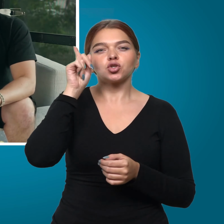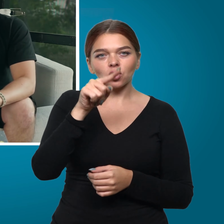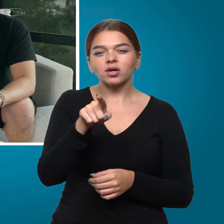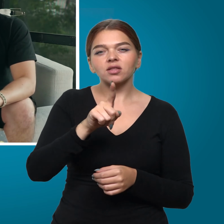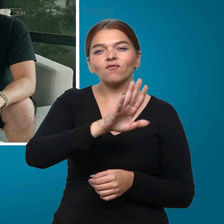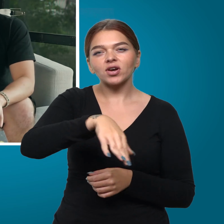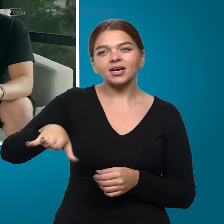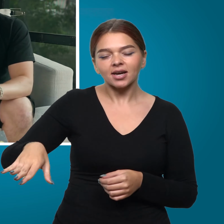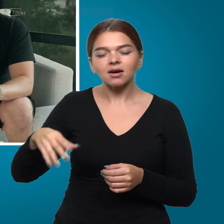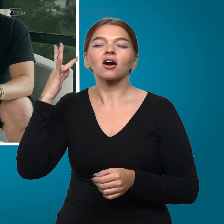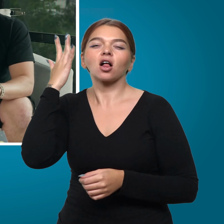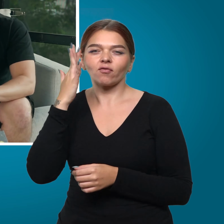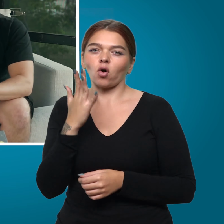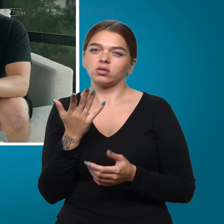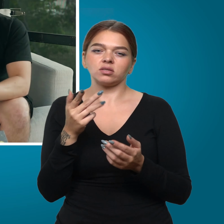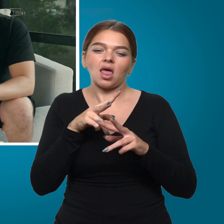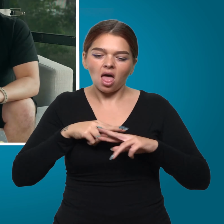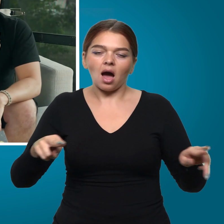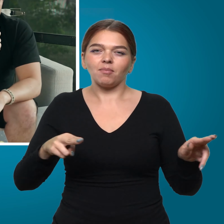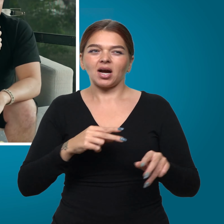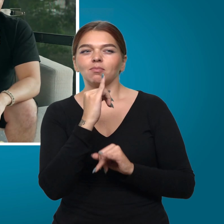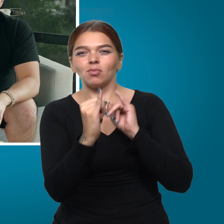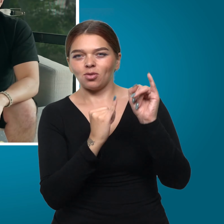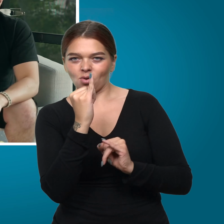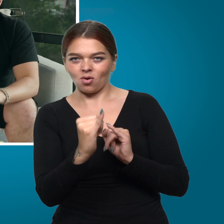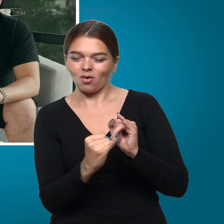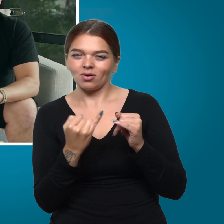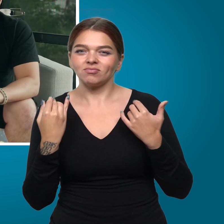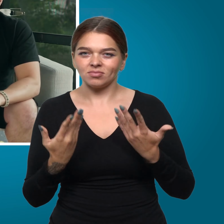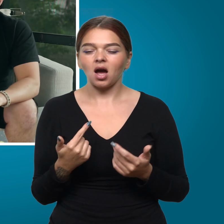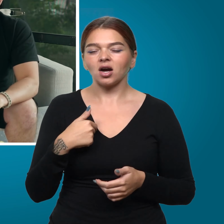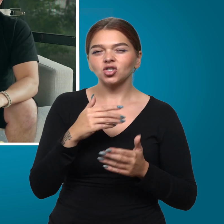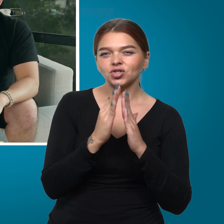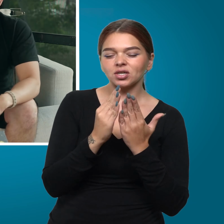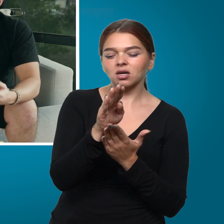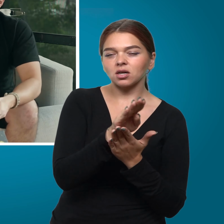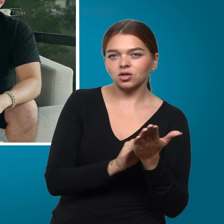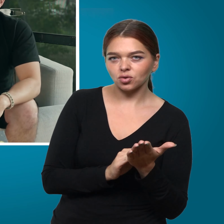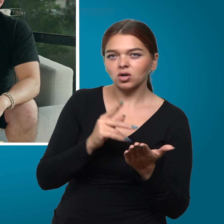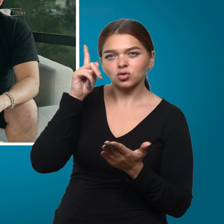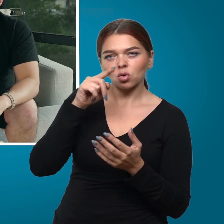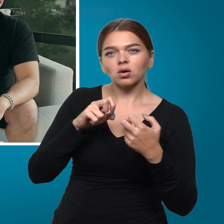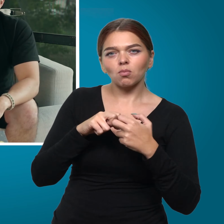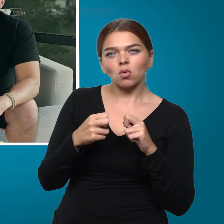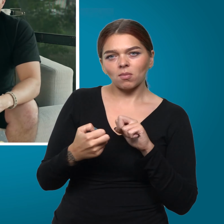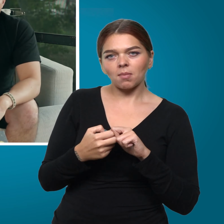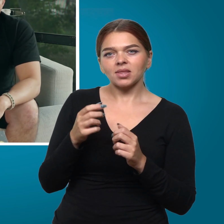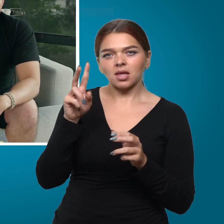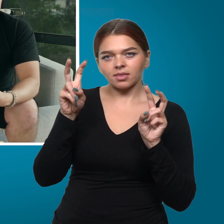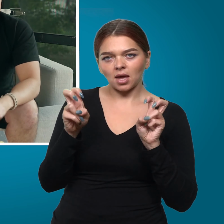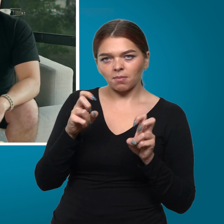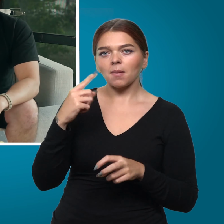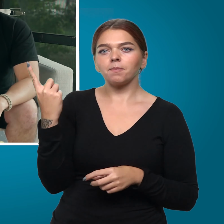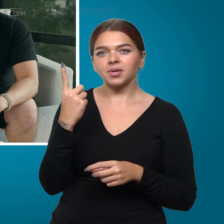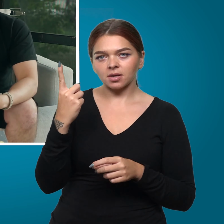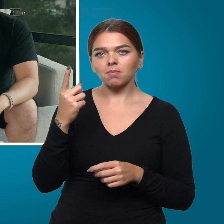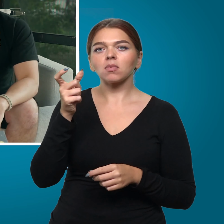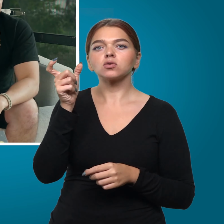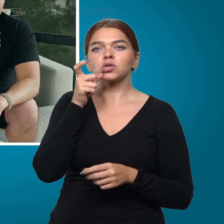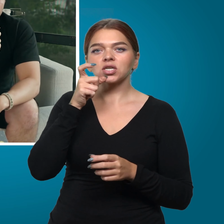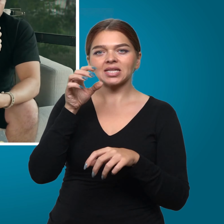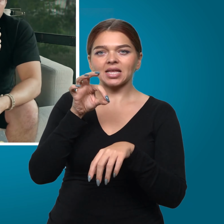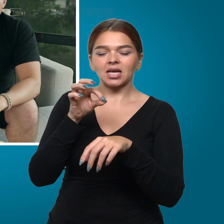tokia mintis yra ir aš šiaip, kai rašiau šitą knygą, žinojau, kad kadangi yra probleminė irgi tema, tai yra apie pirmo tipo cukrinį diabetą, skirtą paaugliams,